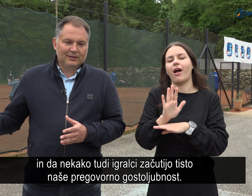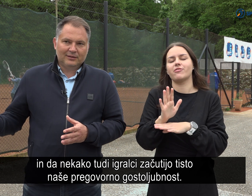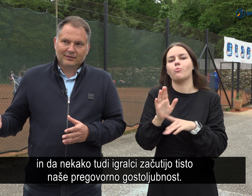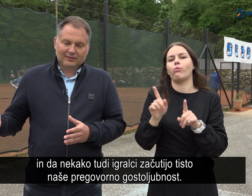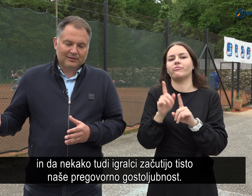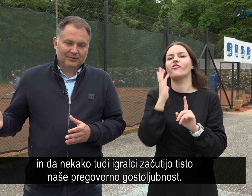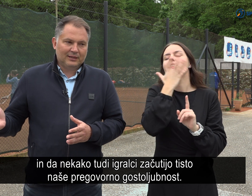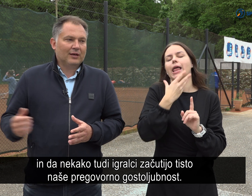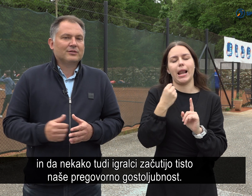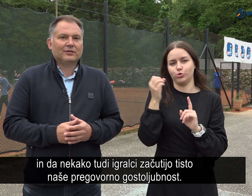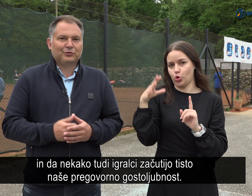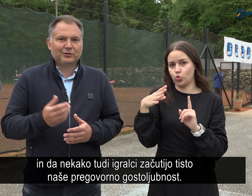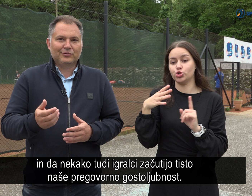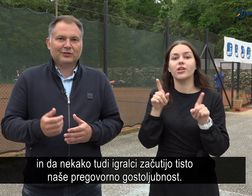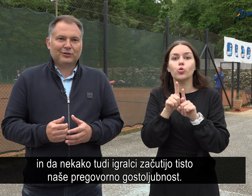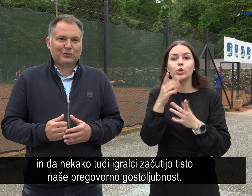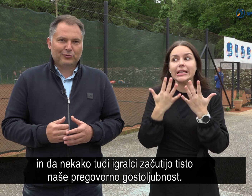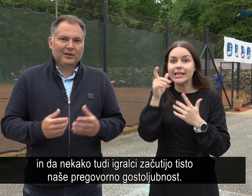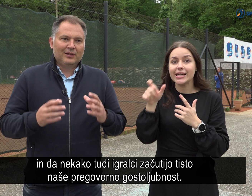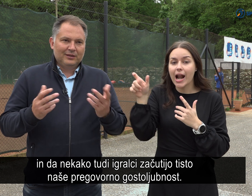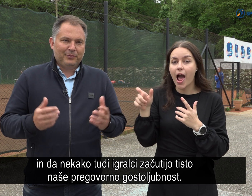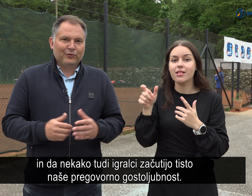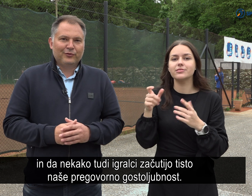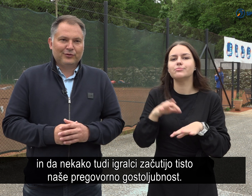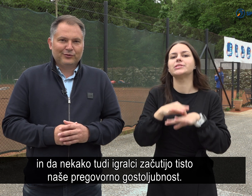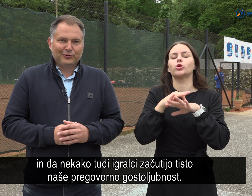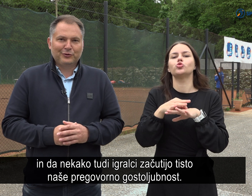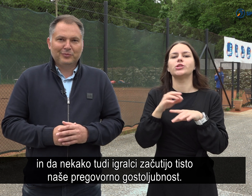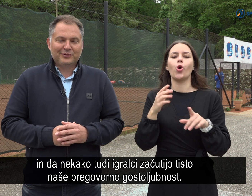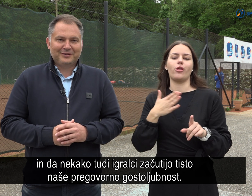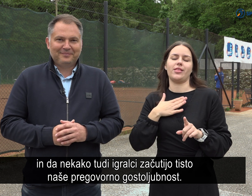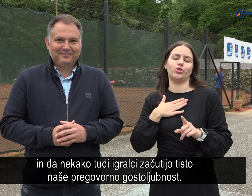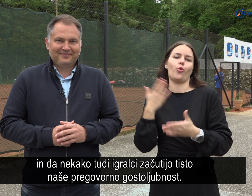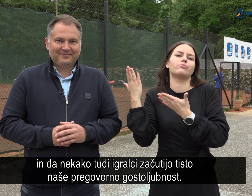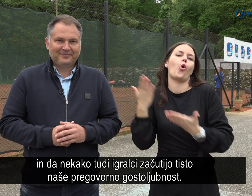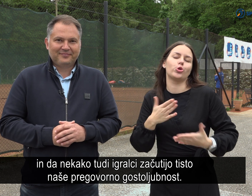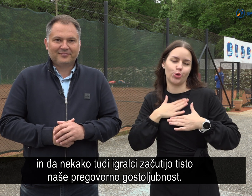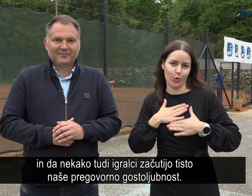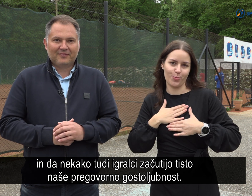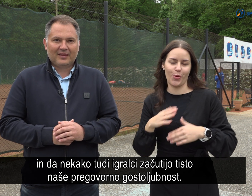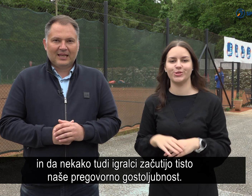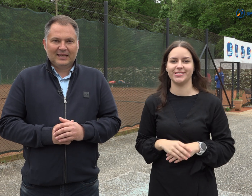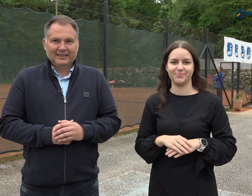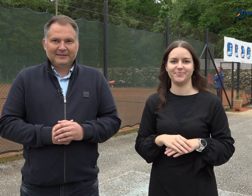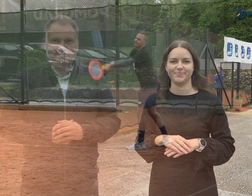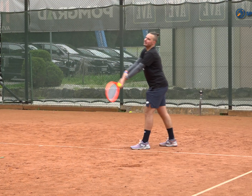tudi igralci začutijo tisto našo pregovorno gostoljubnost.